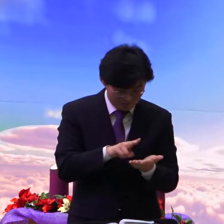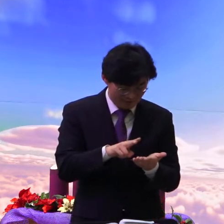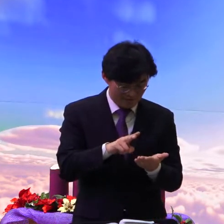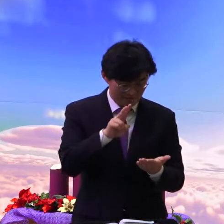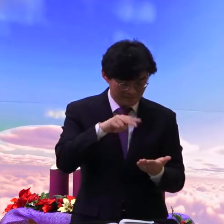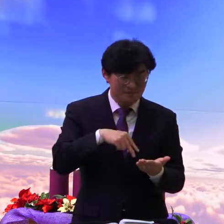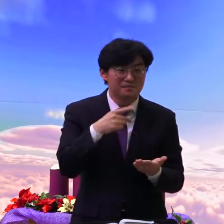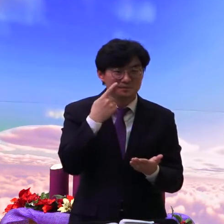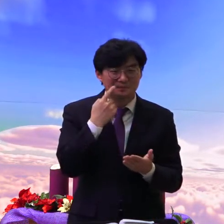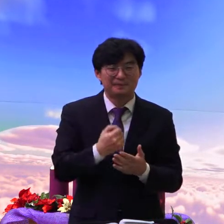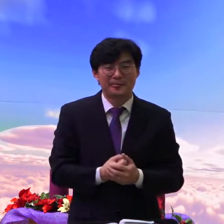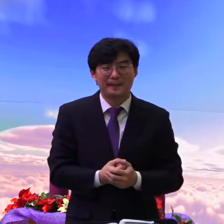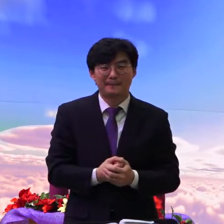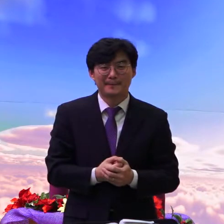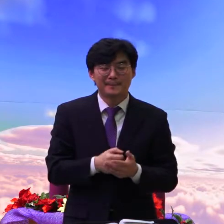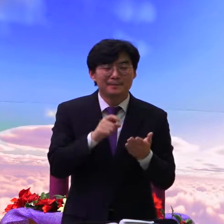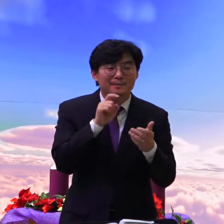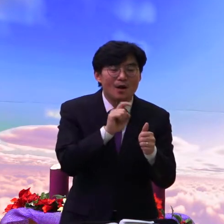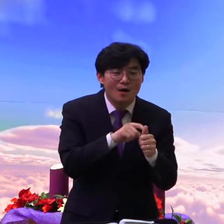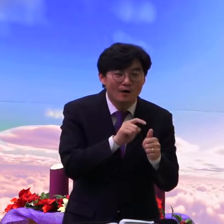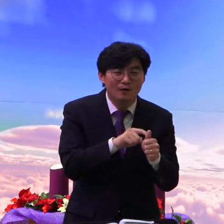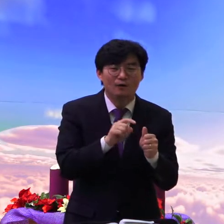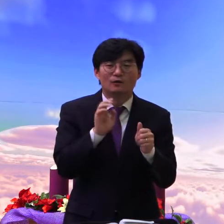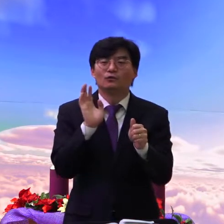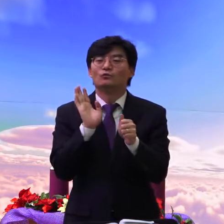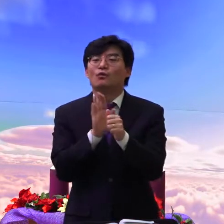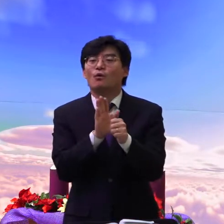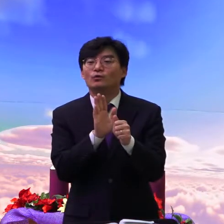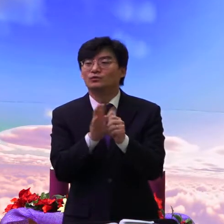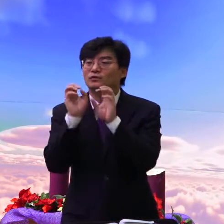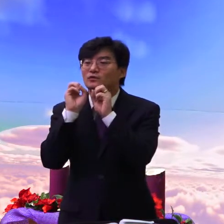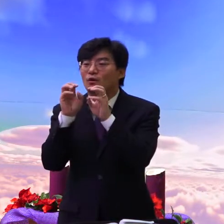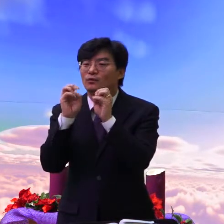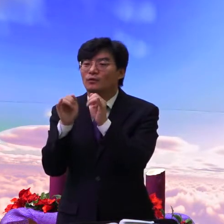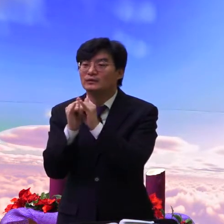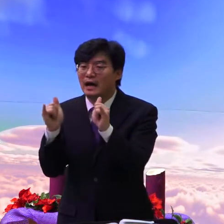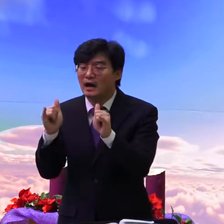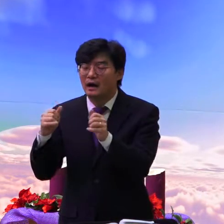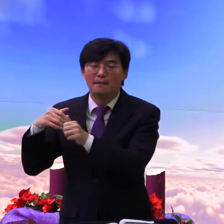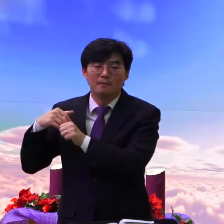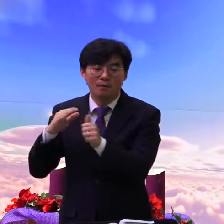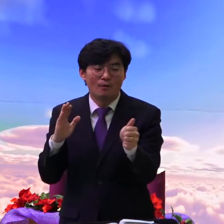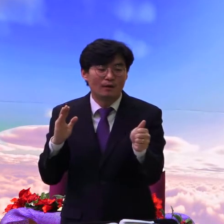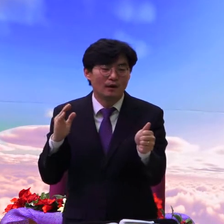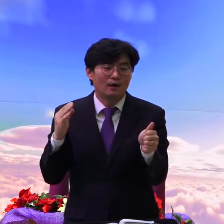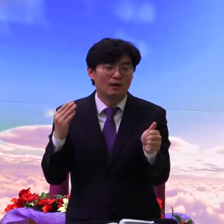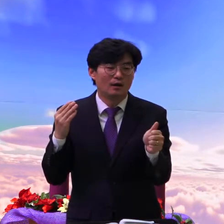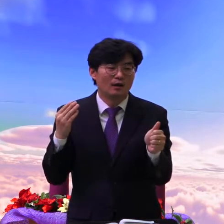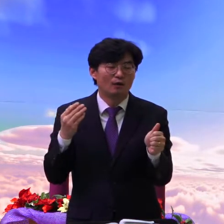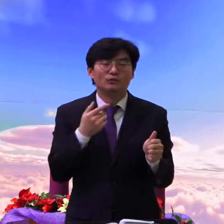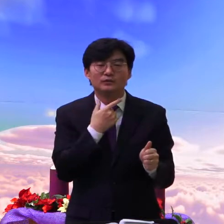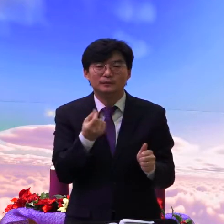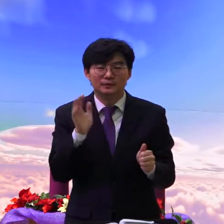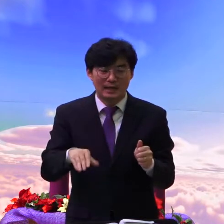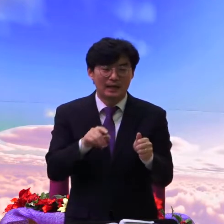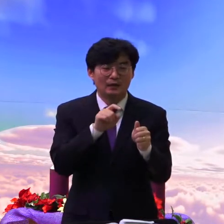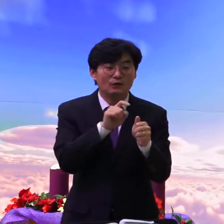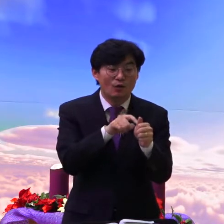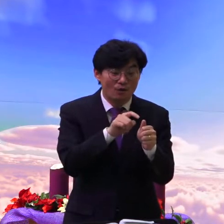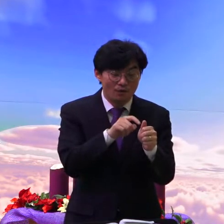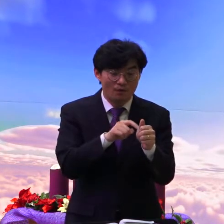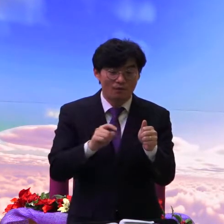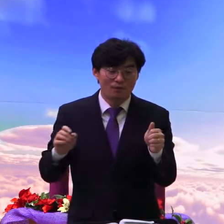이렇습니다. 당신을 도울 선교사를 보낼 예정입니다. 당신이 있는 곳으로 가는 쉬운 길이